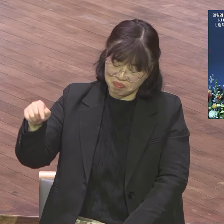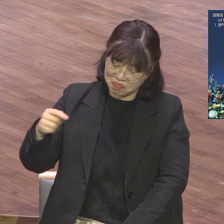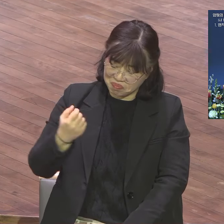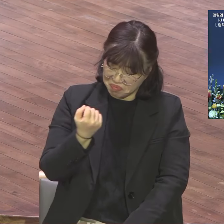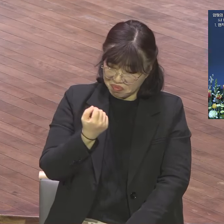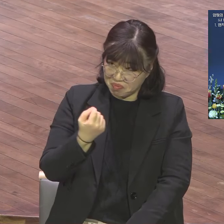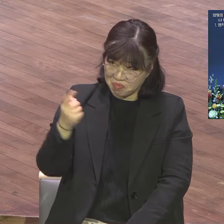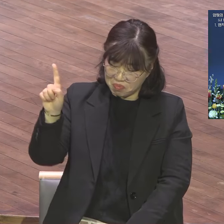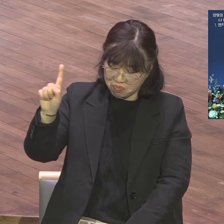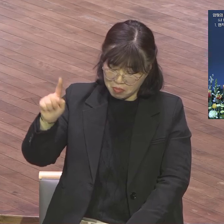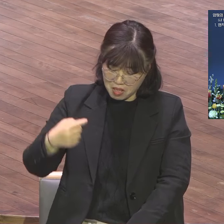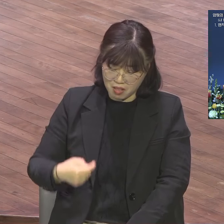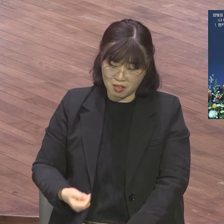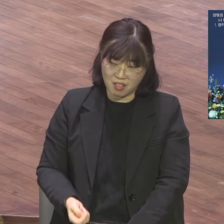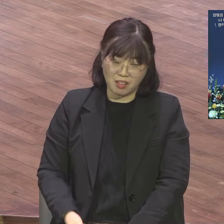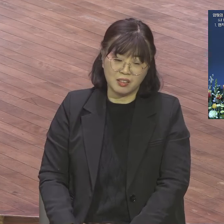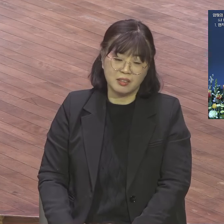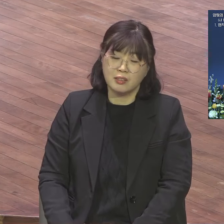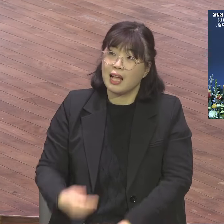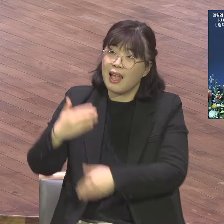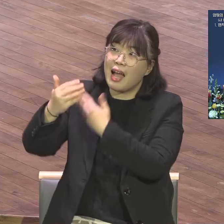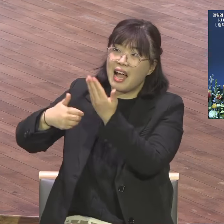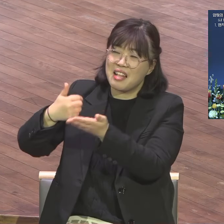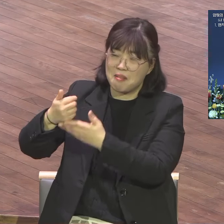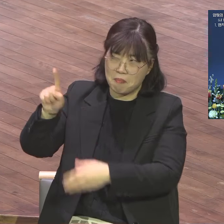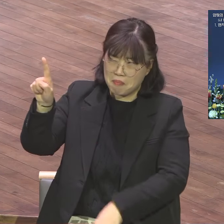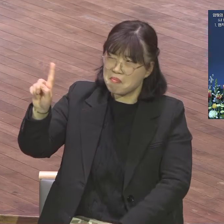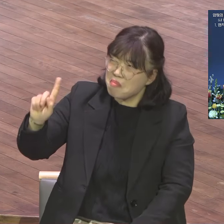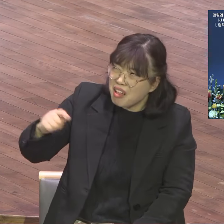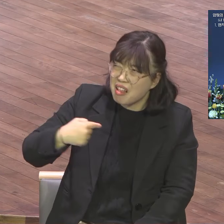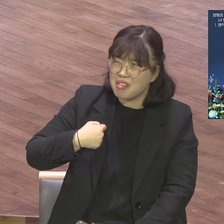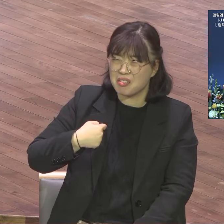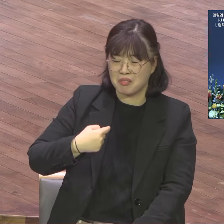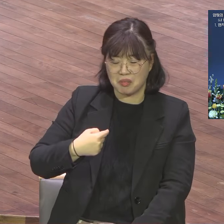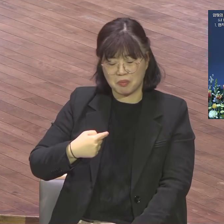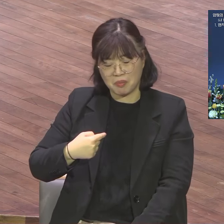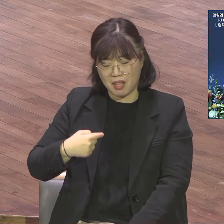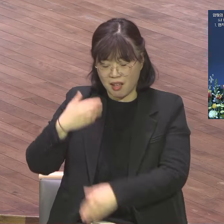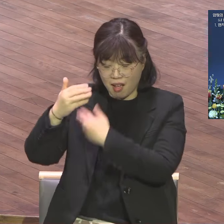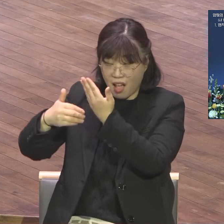제사장만 하나님께 분양할 수 있는